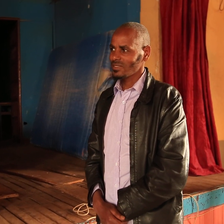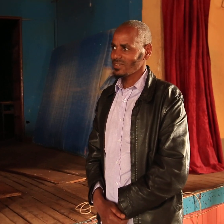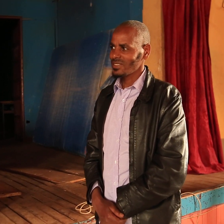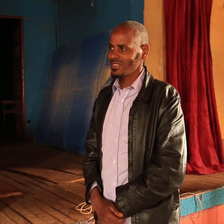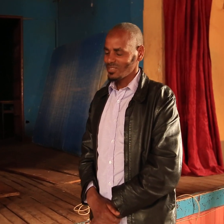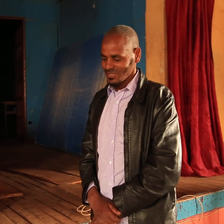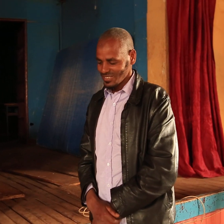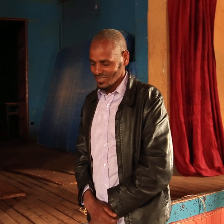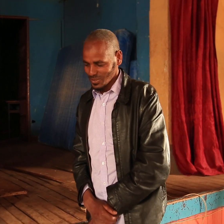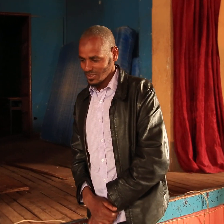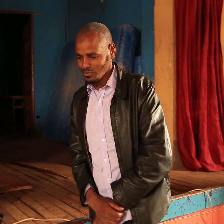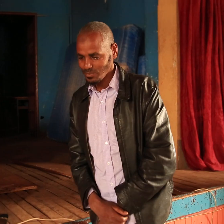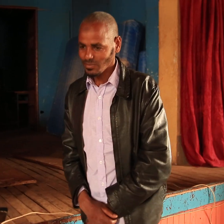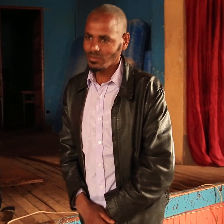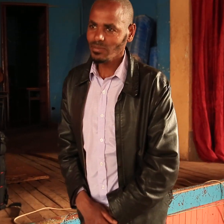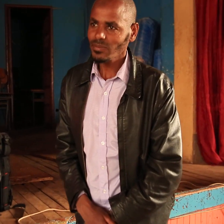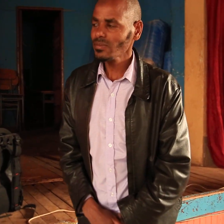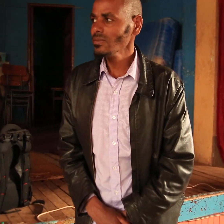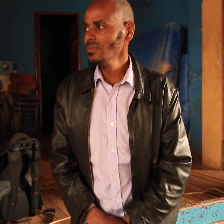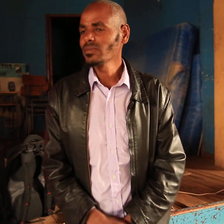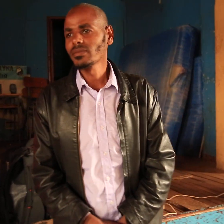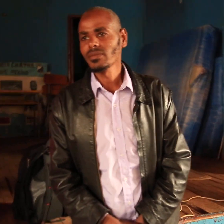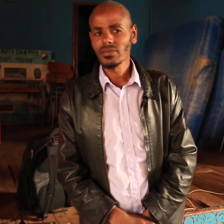ስራላቸውና ለነሱ ማለት ነው መጠየቅ የምትፈልገው ነገር ካለ